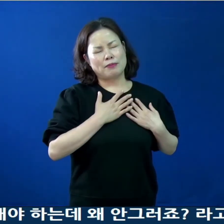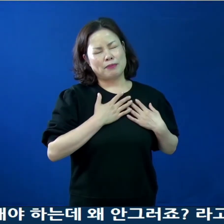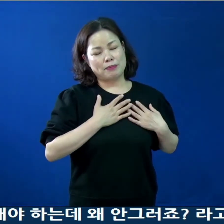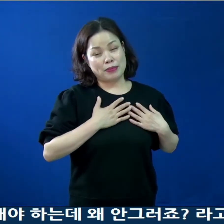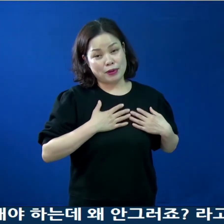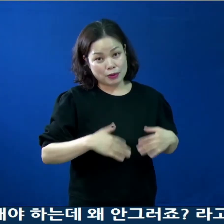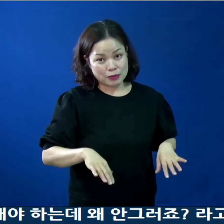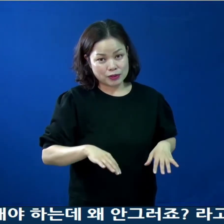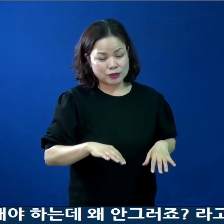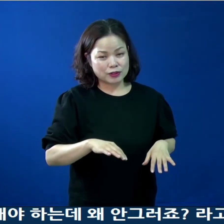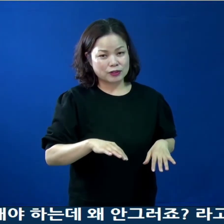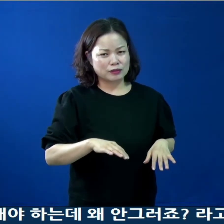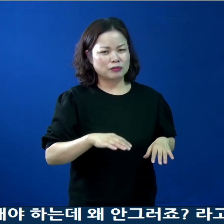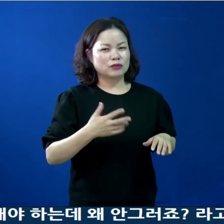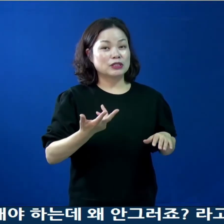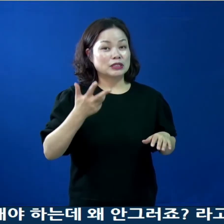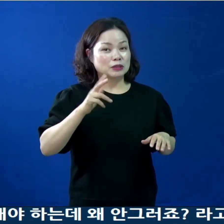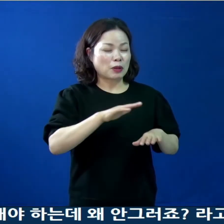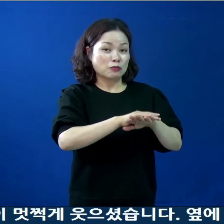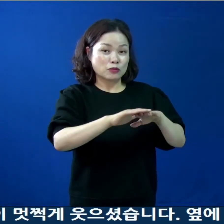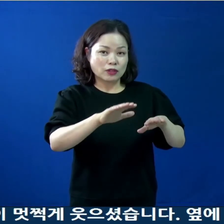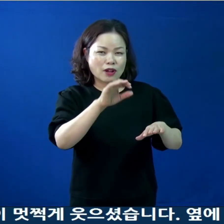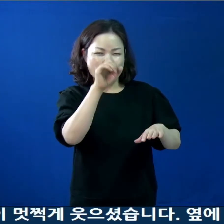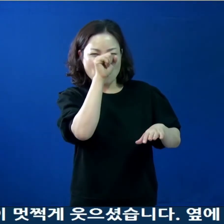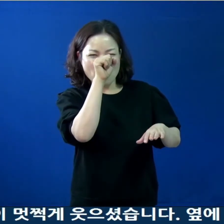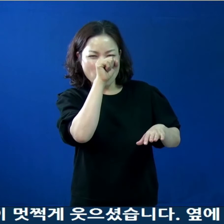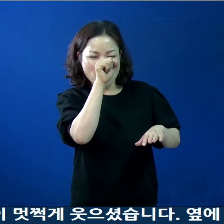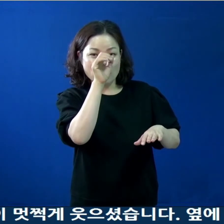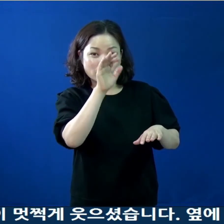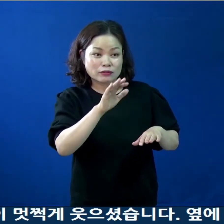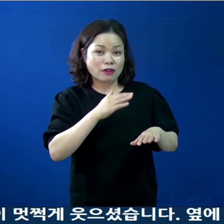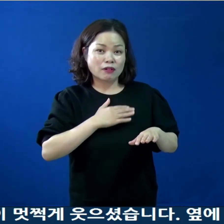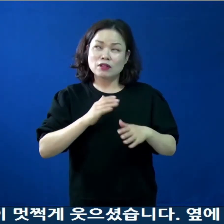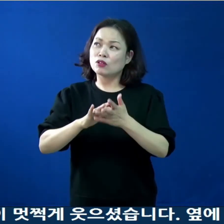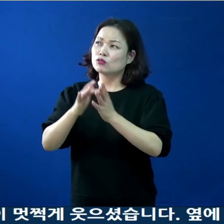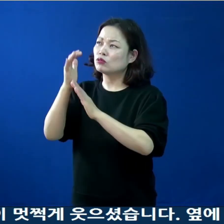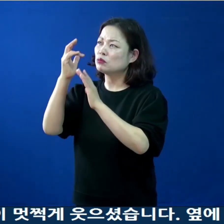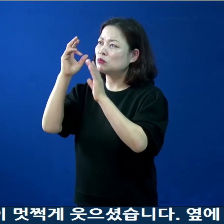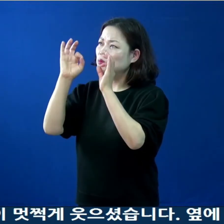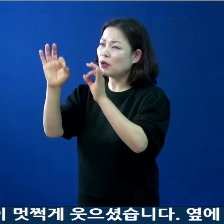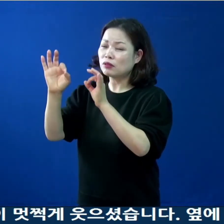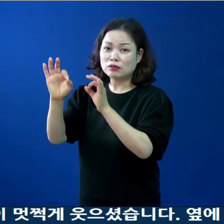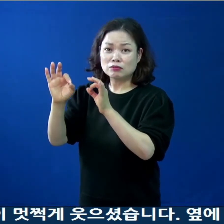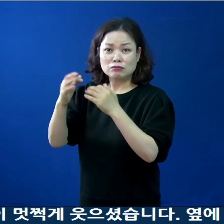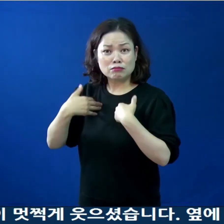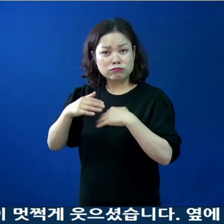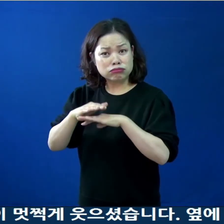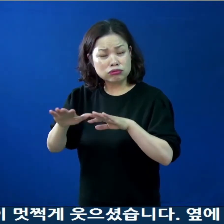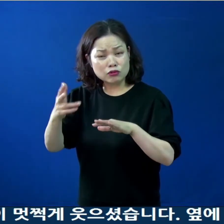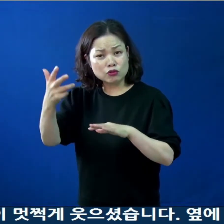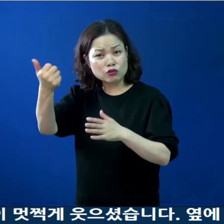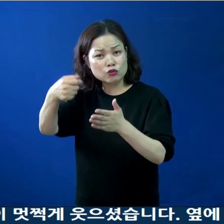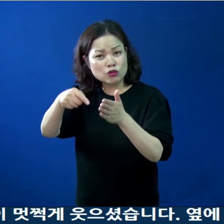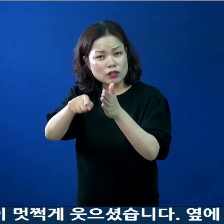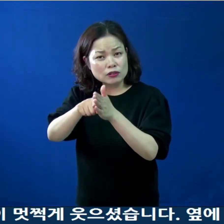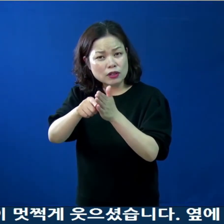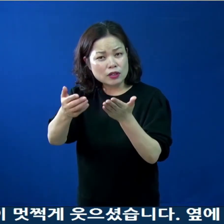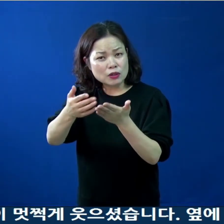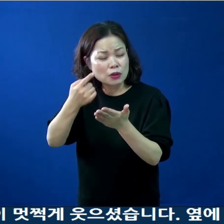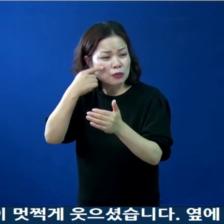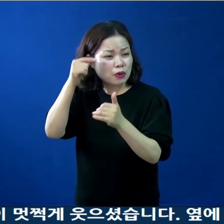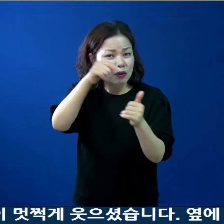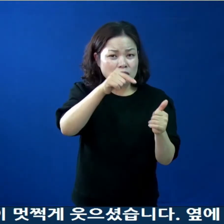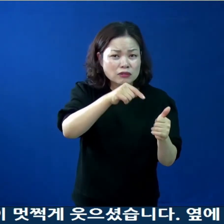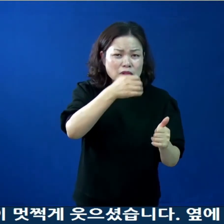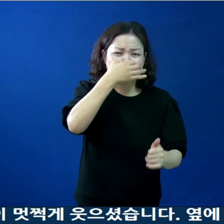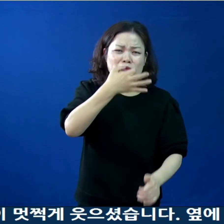엔돌핀이 도는데, 몸 쑤셔도 기쁨으로 헌신하는데, 우리는 예수님을 봐도 피로가 안 풀리고 좀 주를 위해서 일 좀 하라고 해도 그게